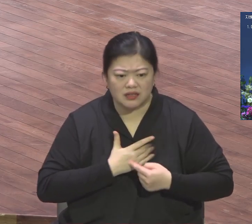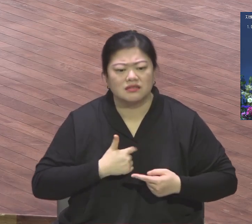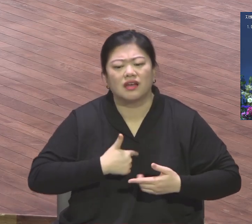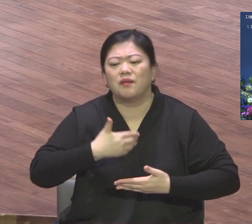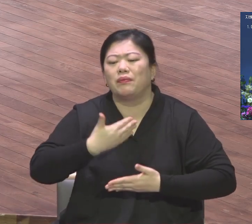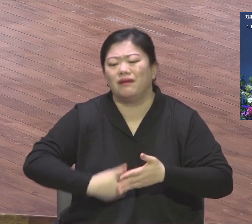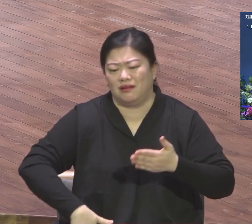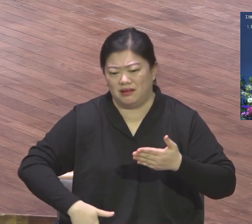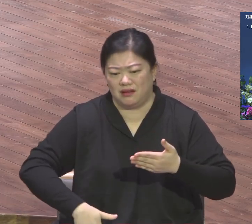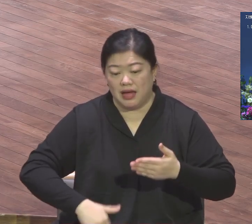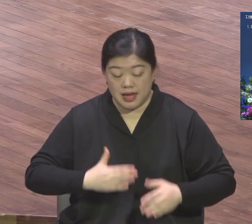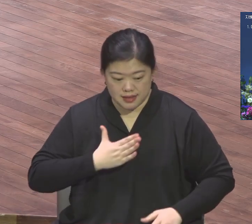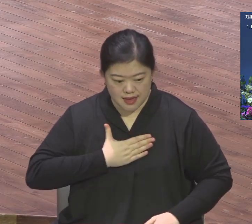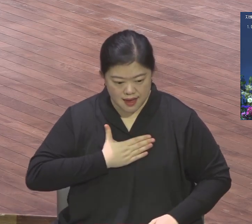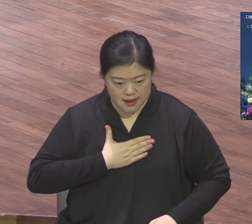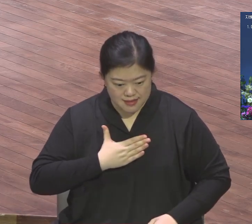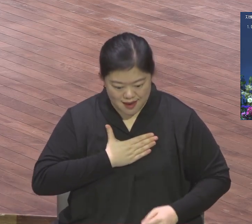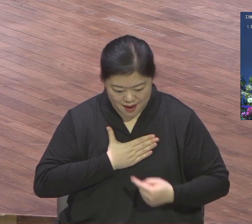내가 뭘 합니까?